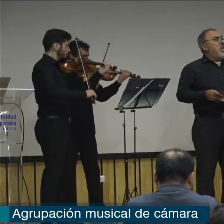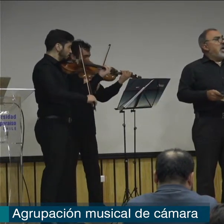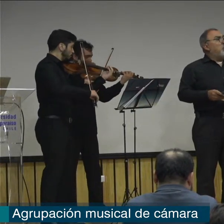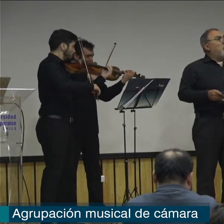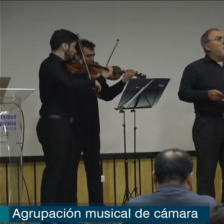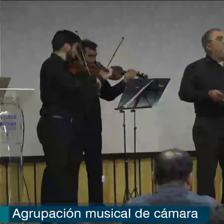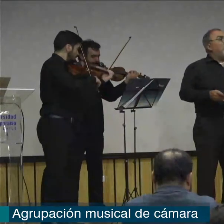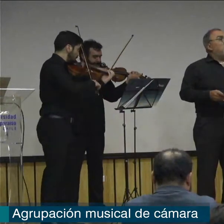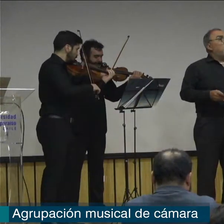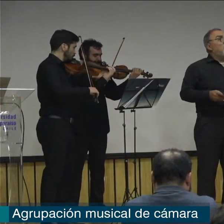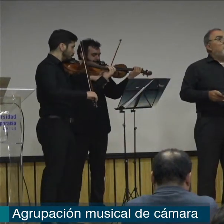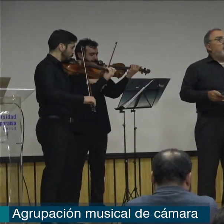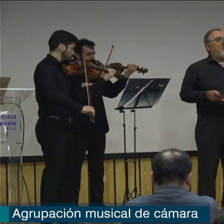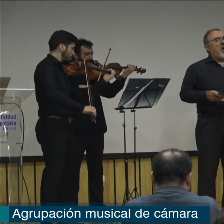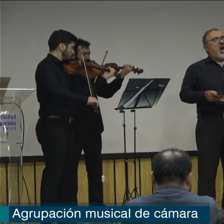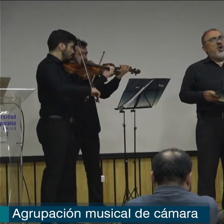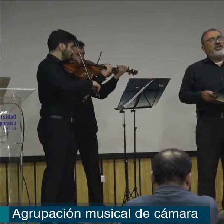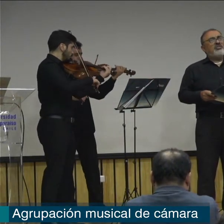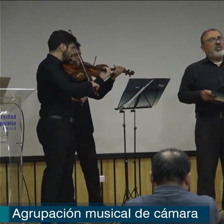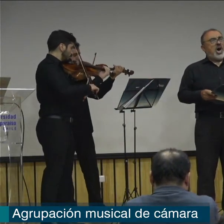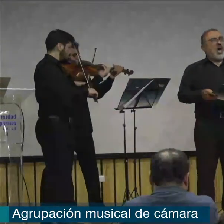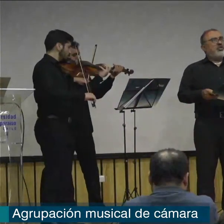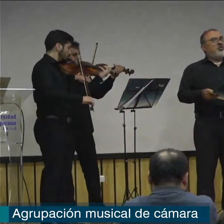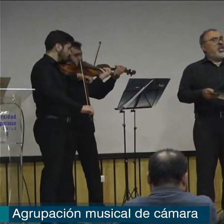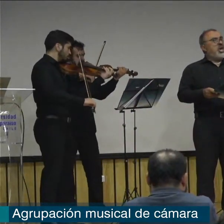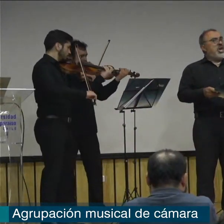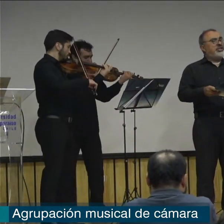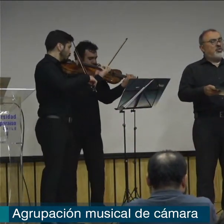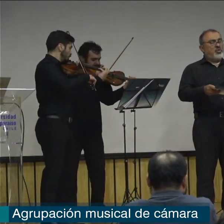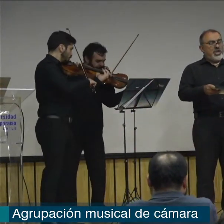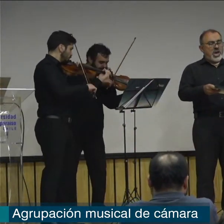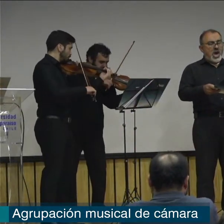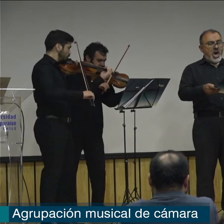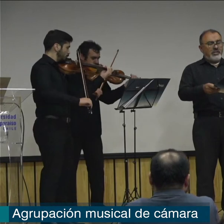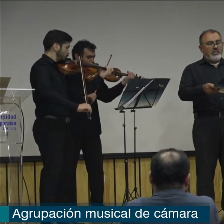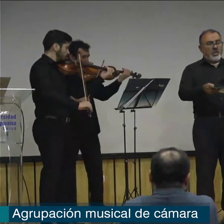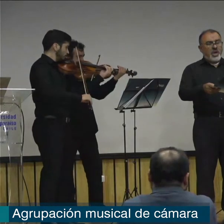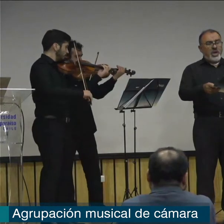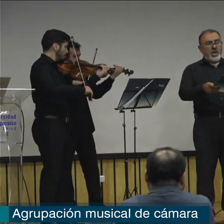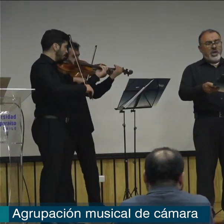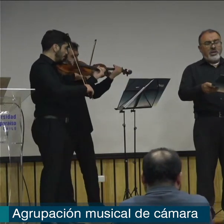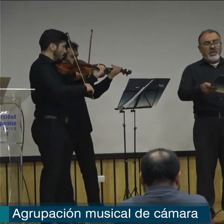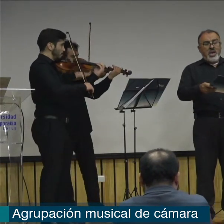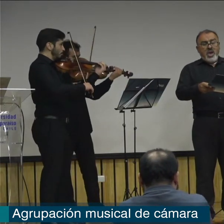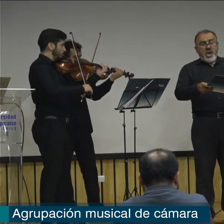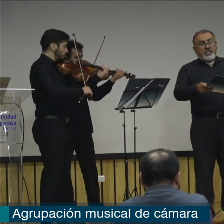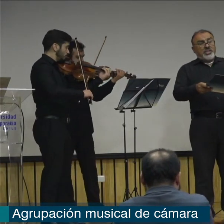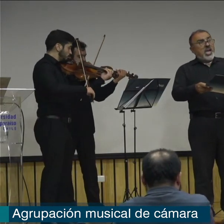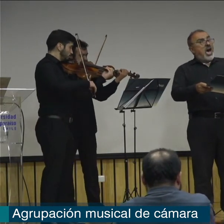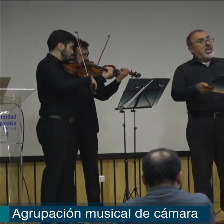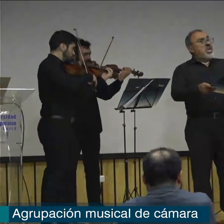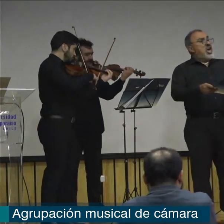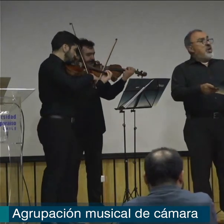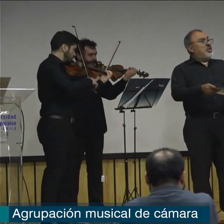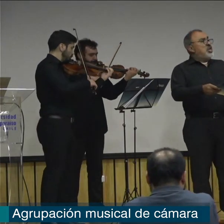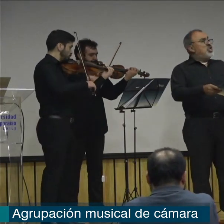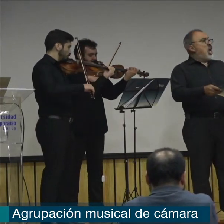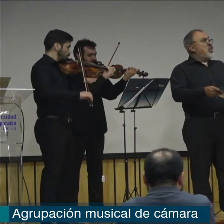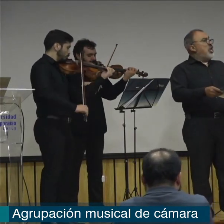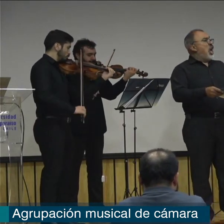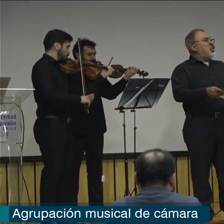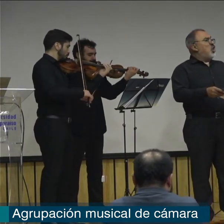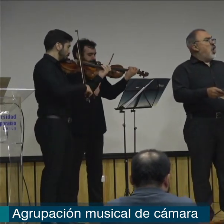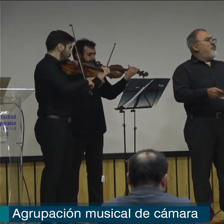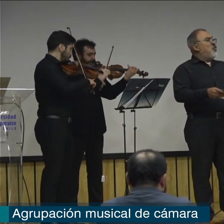la cruz del Sur que va orientando al estudiante es la